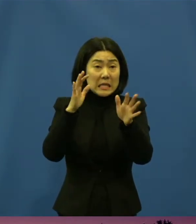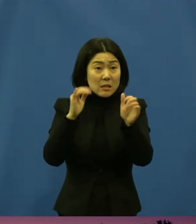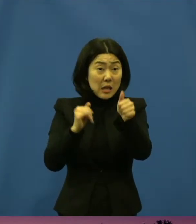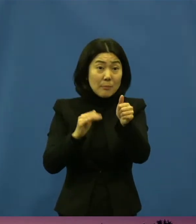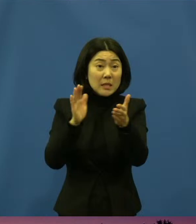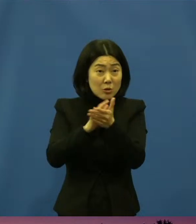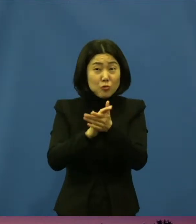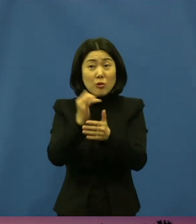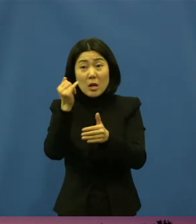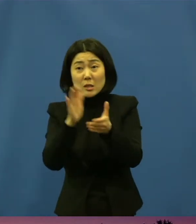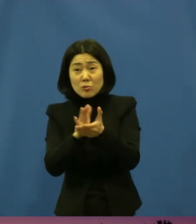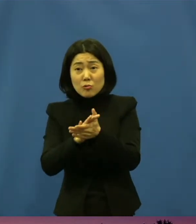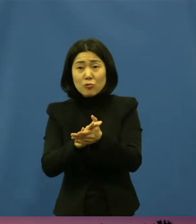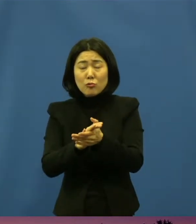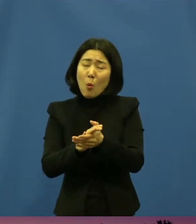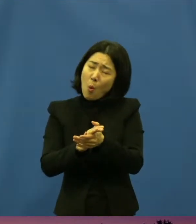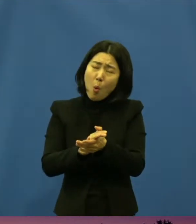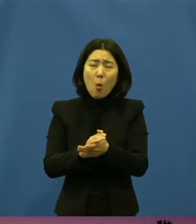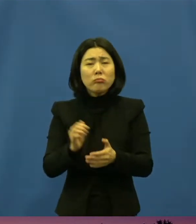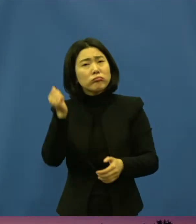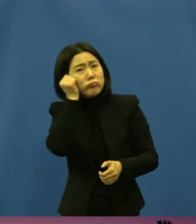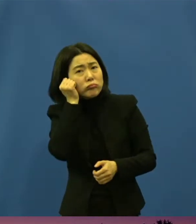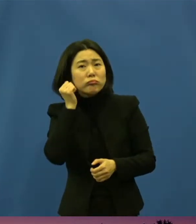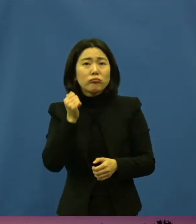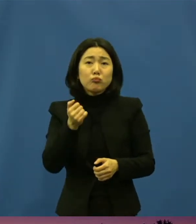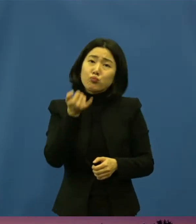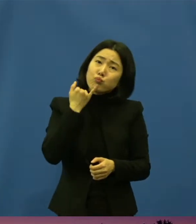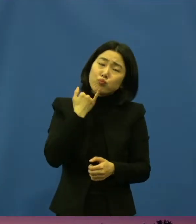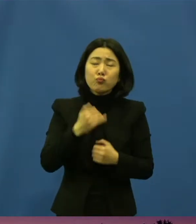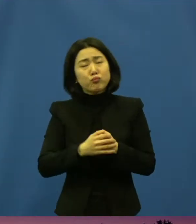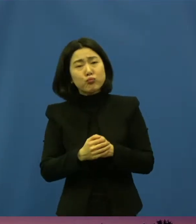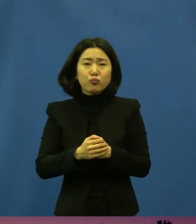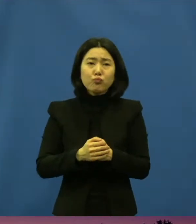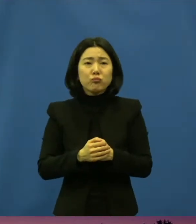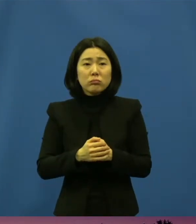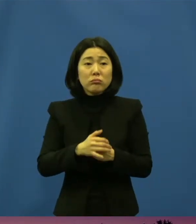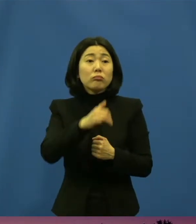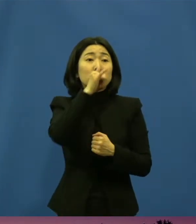얘기를 해버려요. 말도 안 되는데.